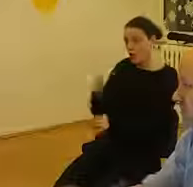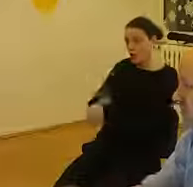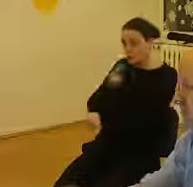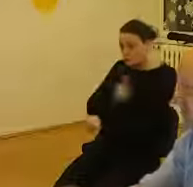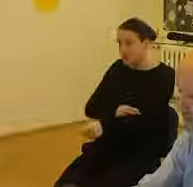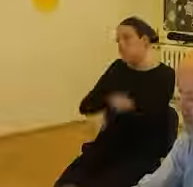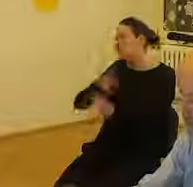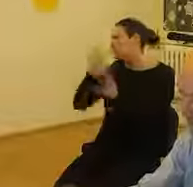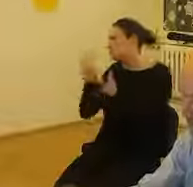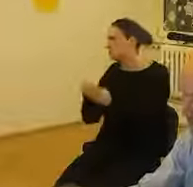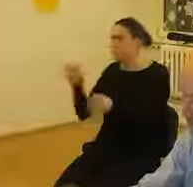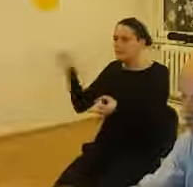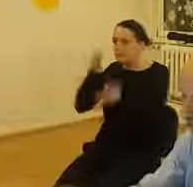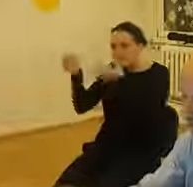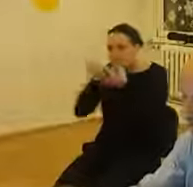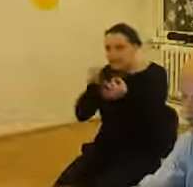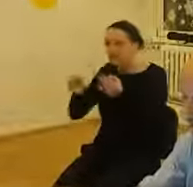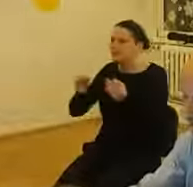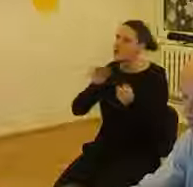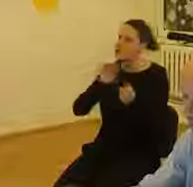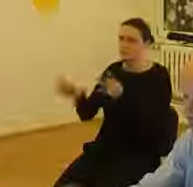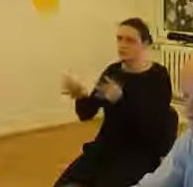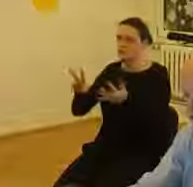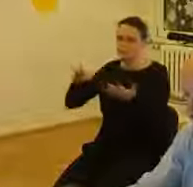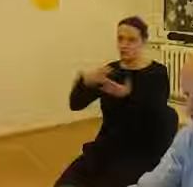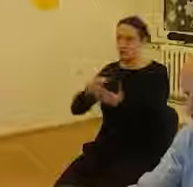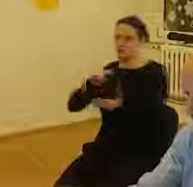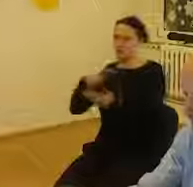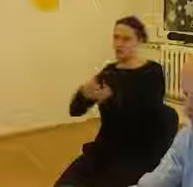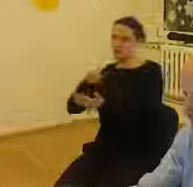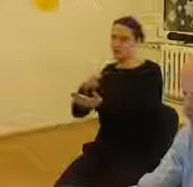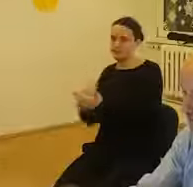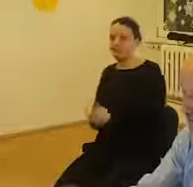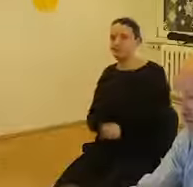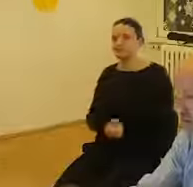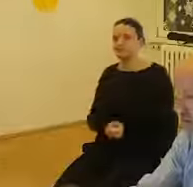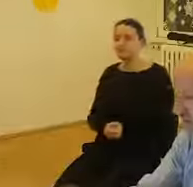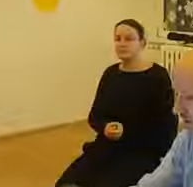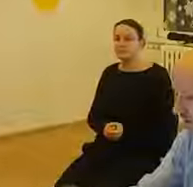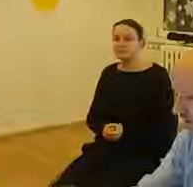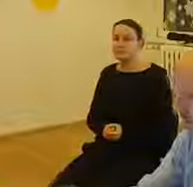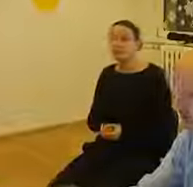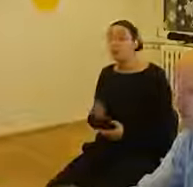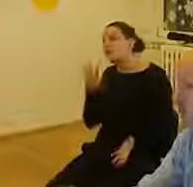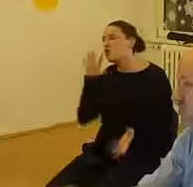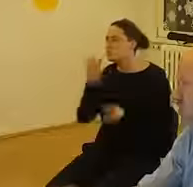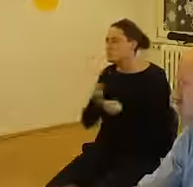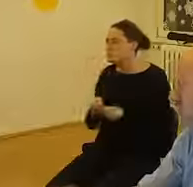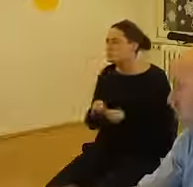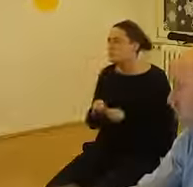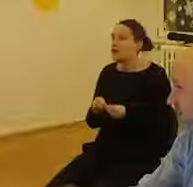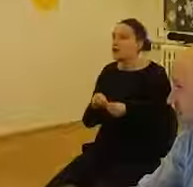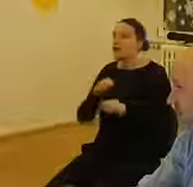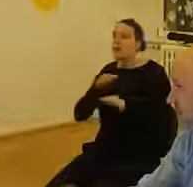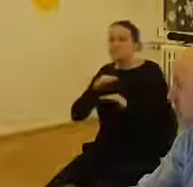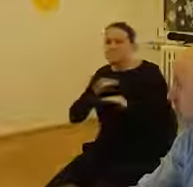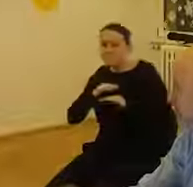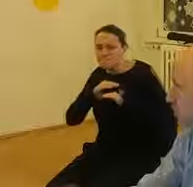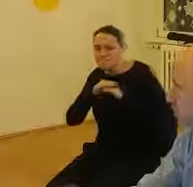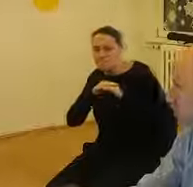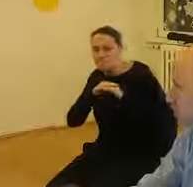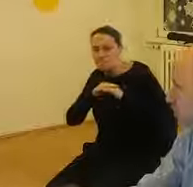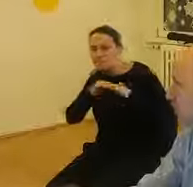wszystkie pytania na bieżąco odpowiadają. I teraz dla podsumowania, minimum 22 kandydatów musi